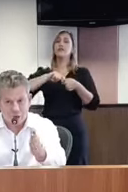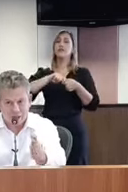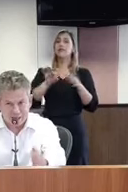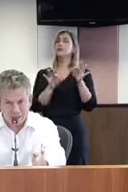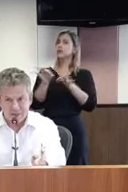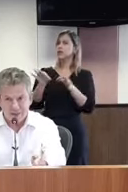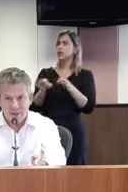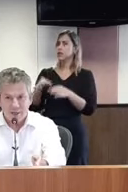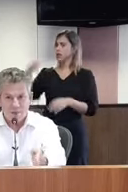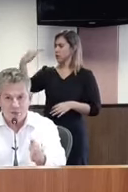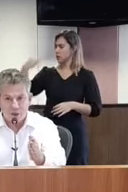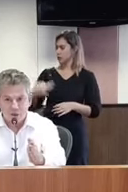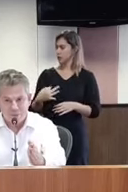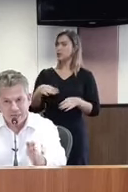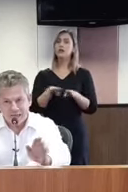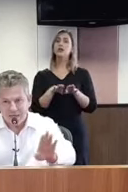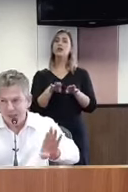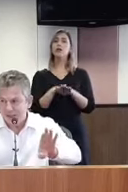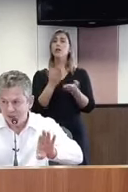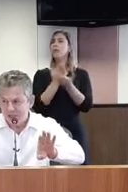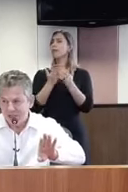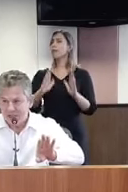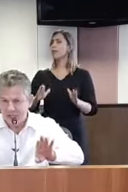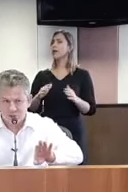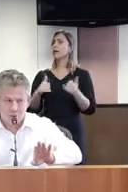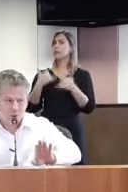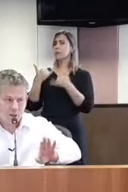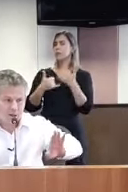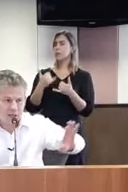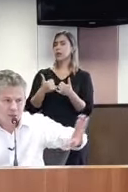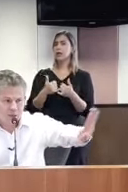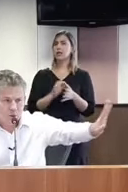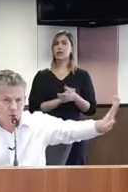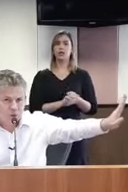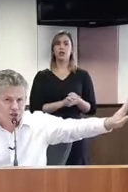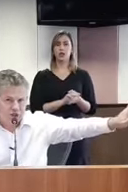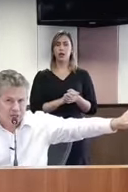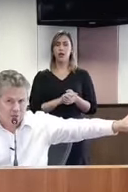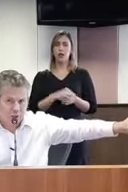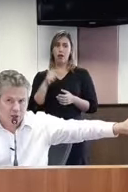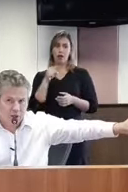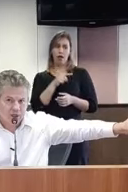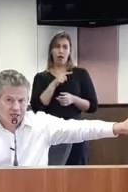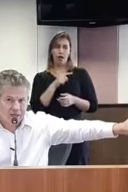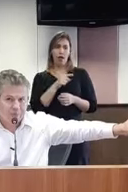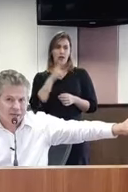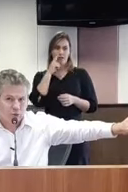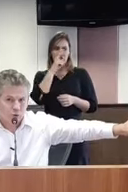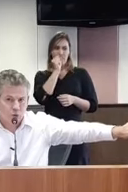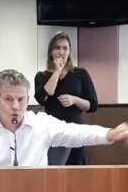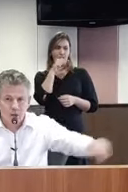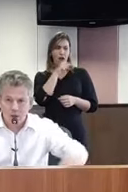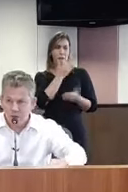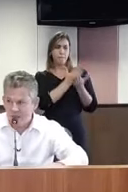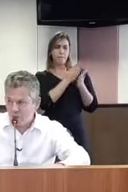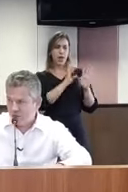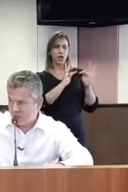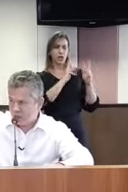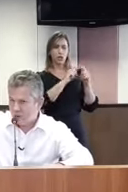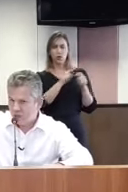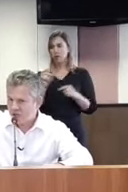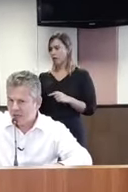coisas corretas, é momento de parar de radicalismo. Nem um extremo de querer parar tudo e